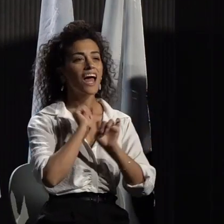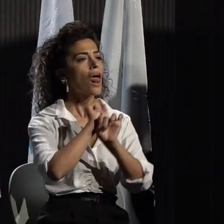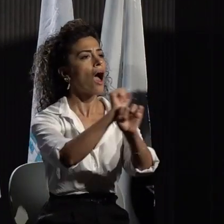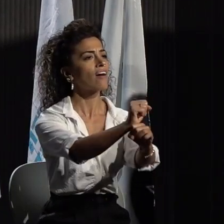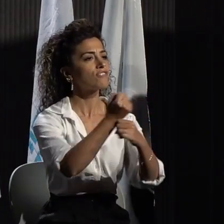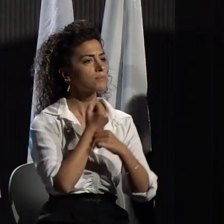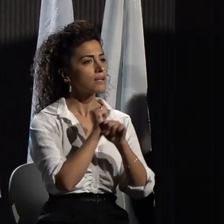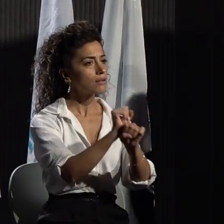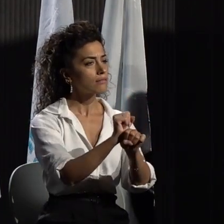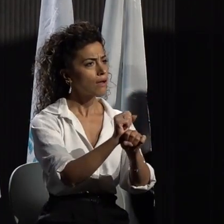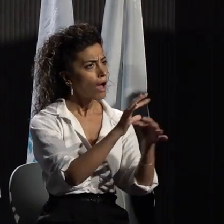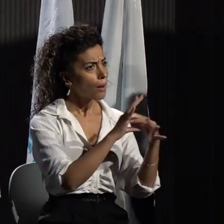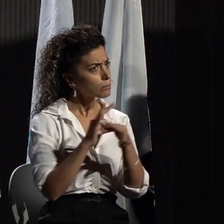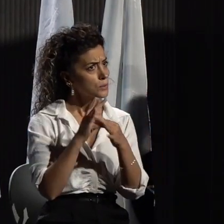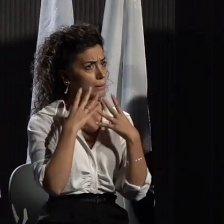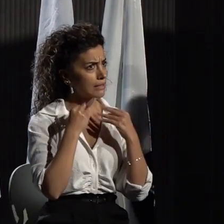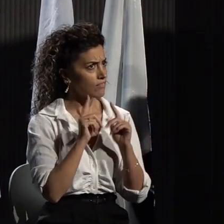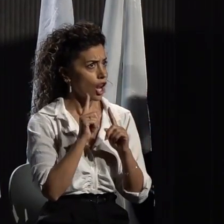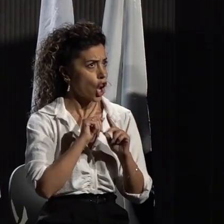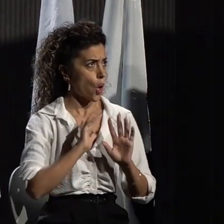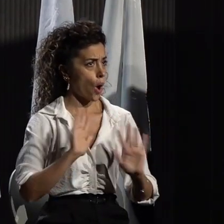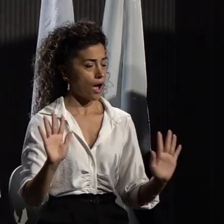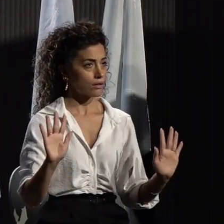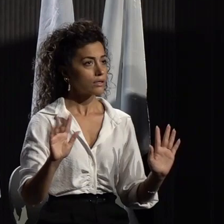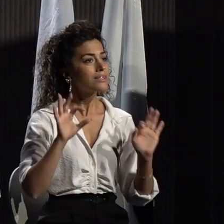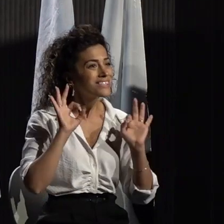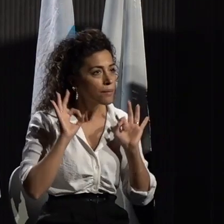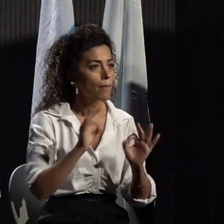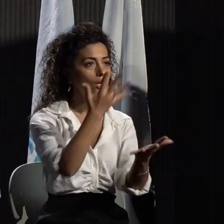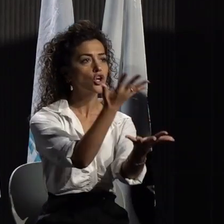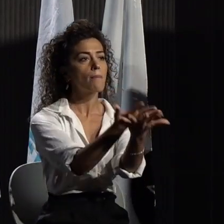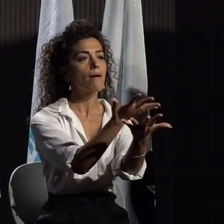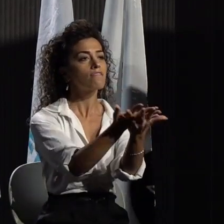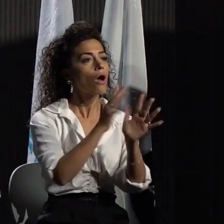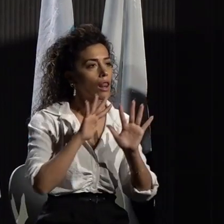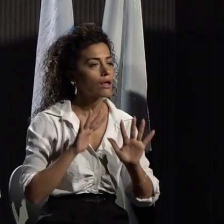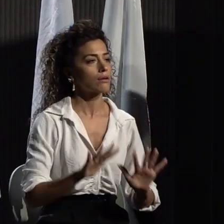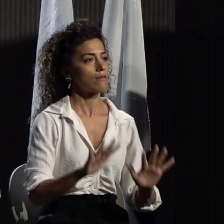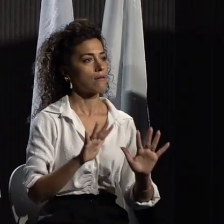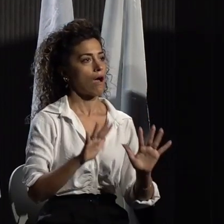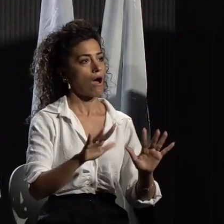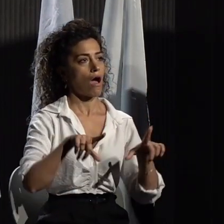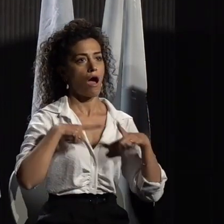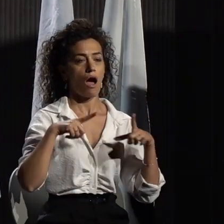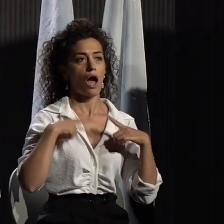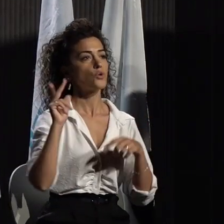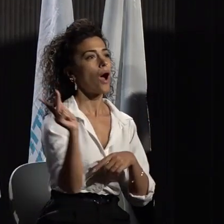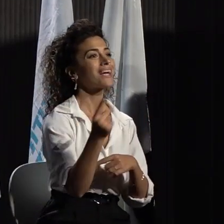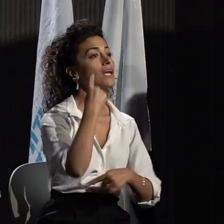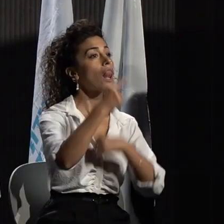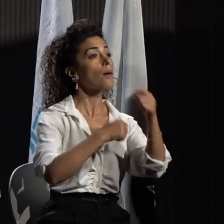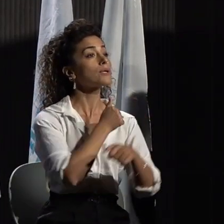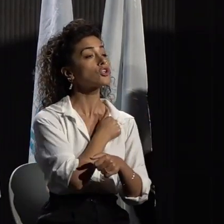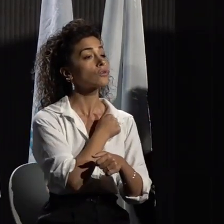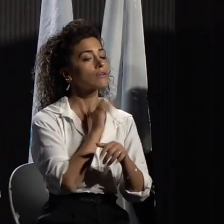היה מליצה גרדה אלא משנה מעשיית שעל פיה יצקה הקהילה המסורתית את